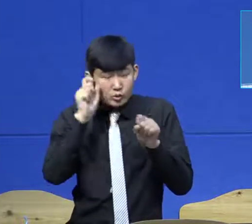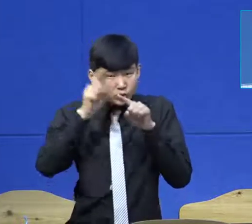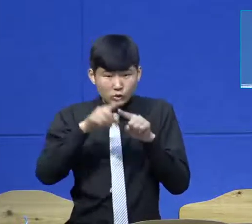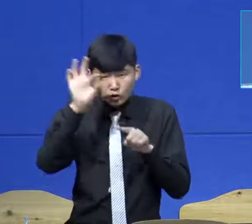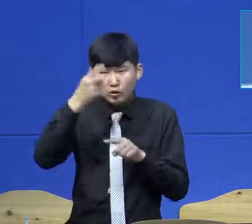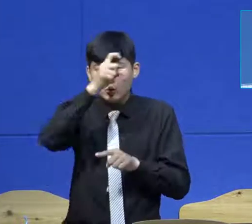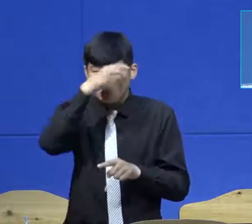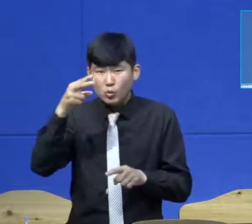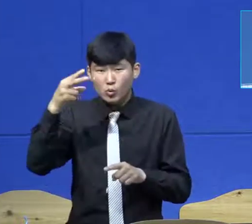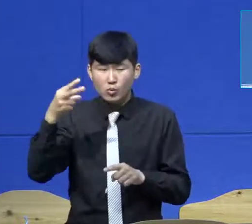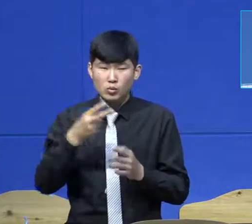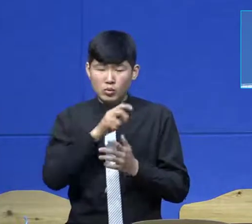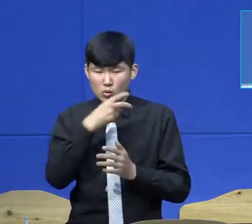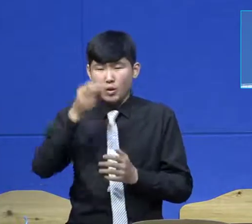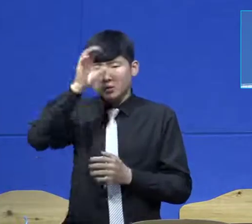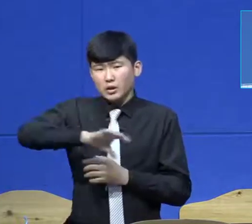хүүгээ загалмай дээр золиос болгож өгсөн.